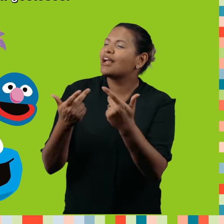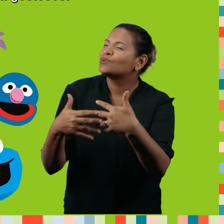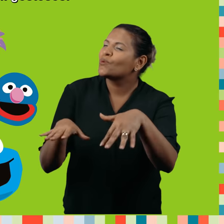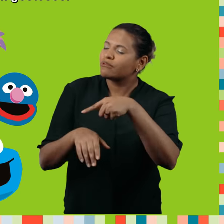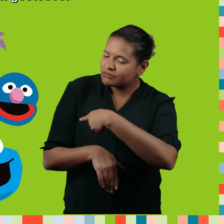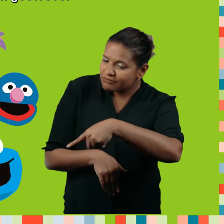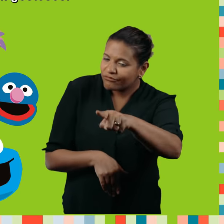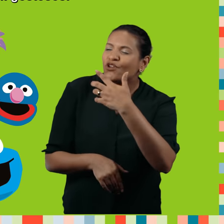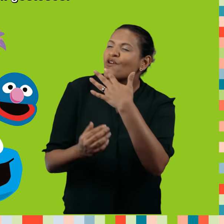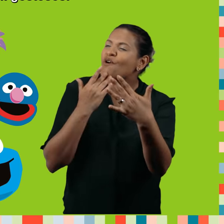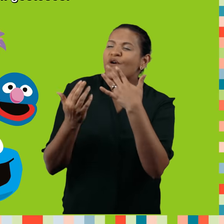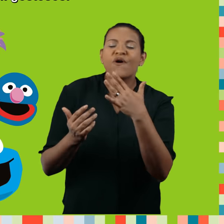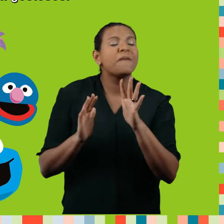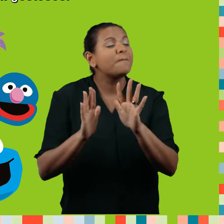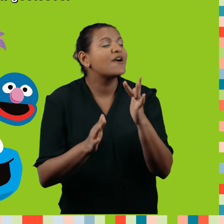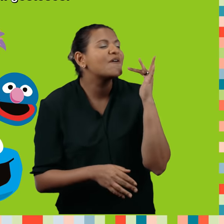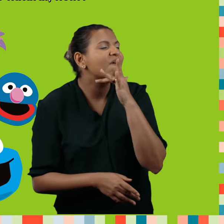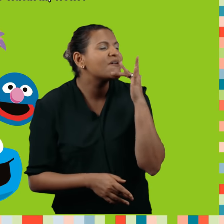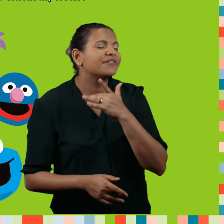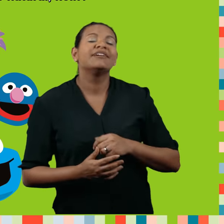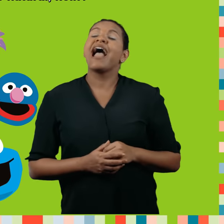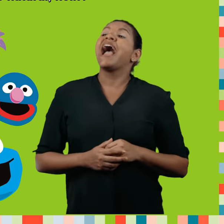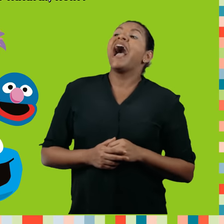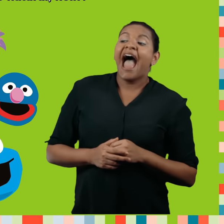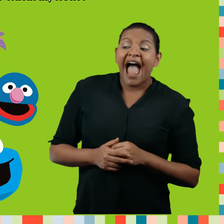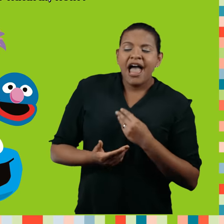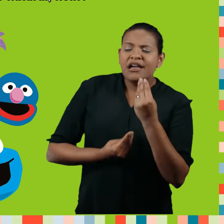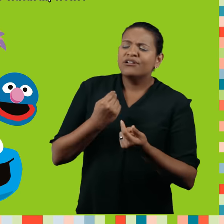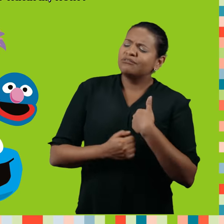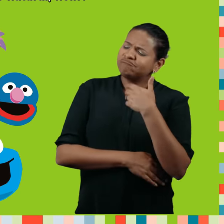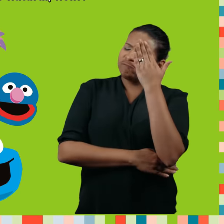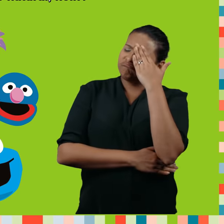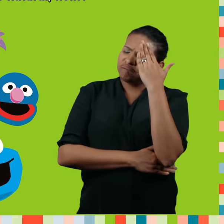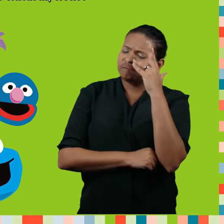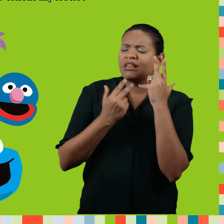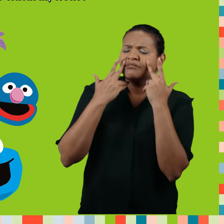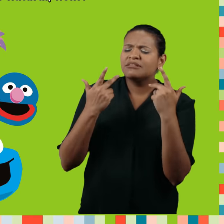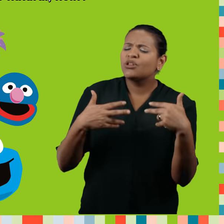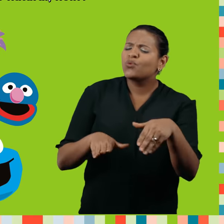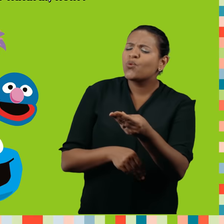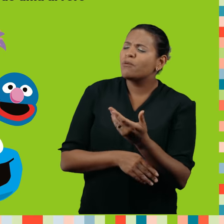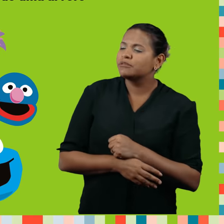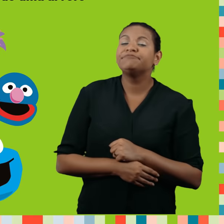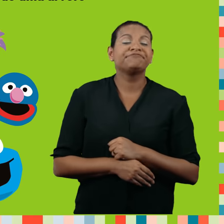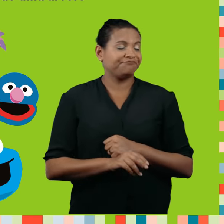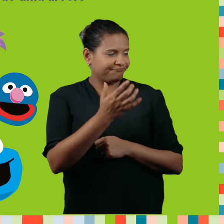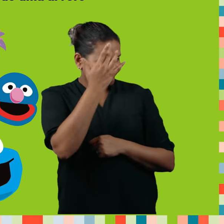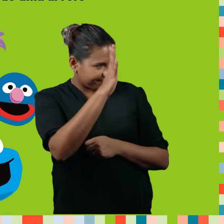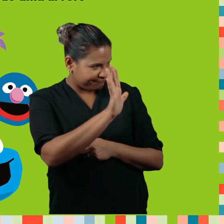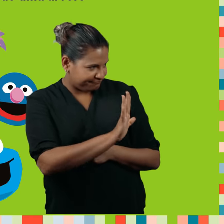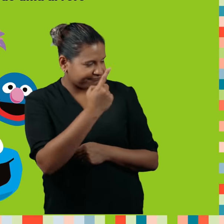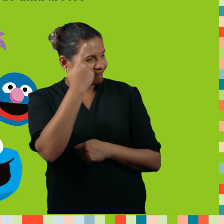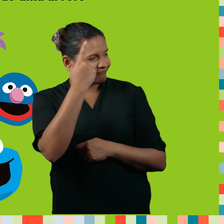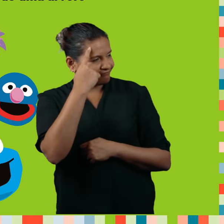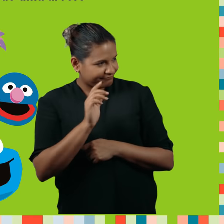são coloridos e bem gostosos. Mas e como eu sei que um alimento é natural, hein? Um jeito fácil